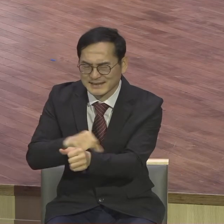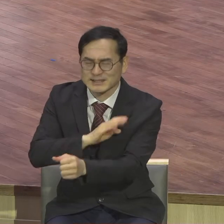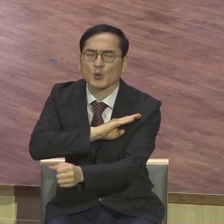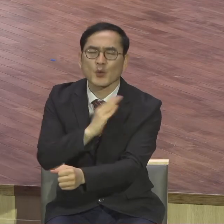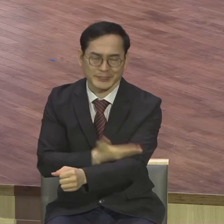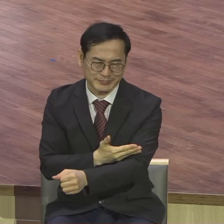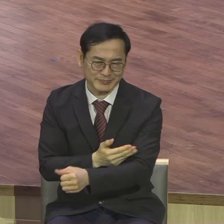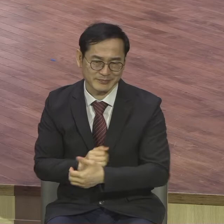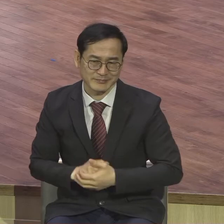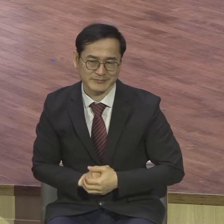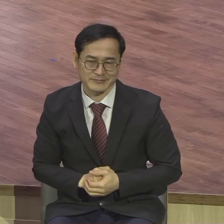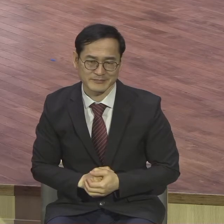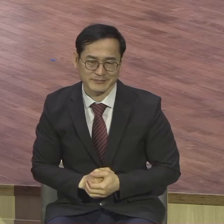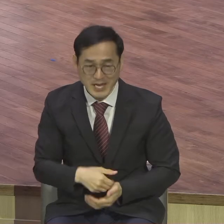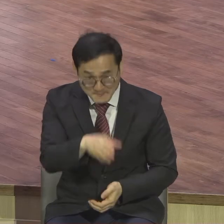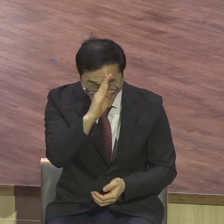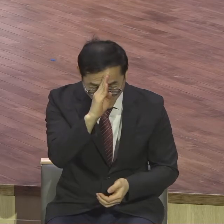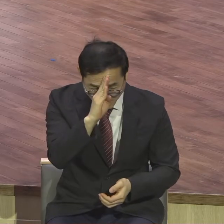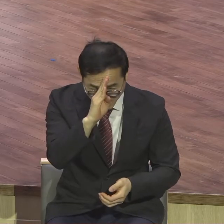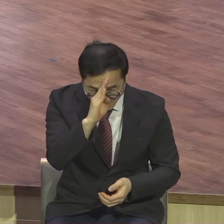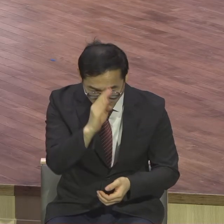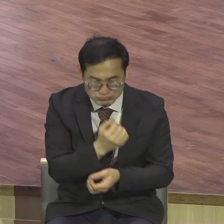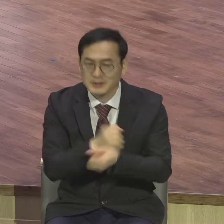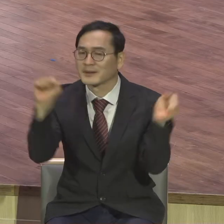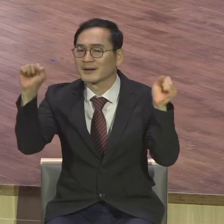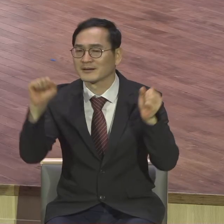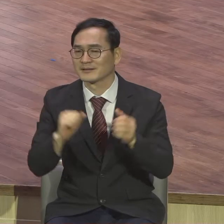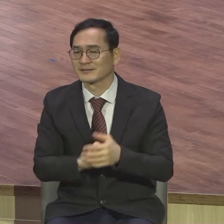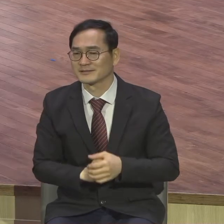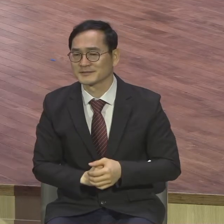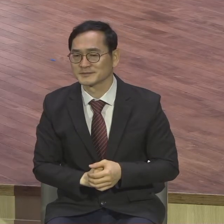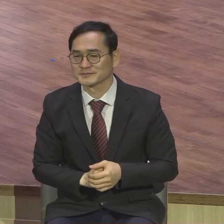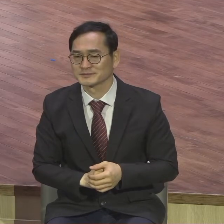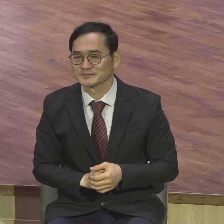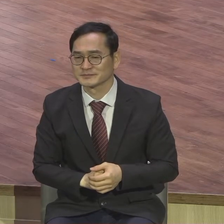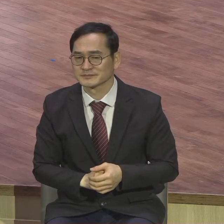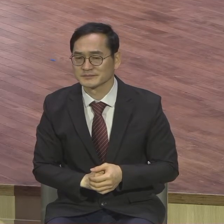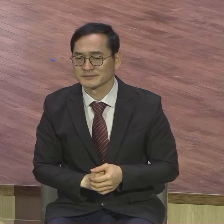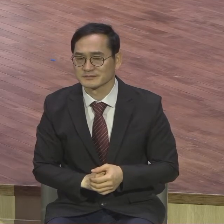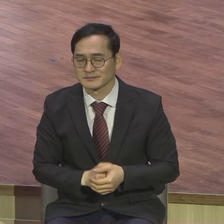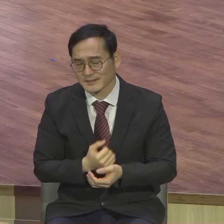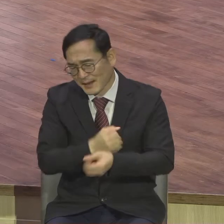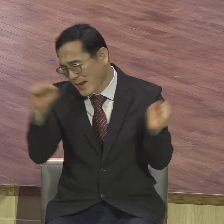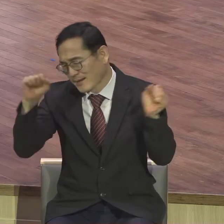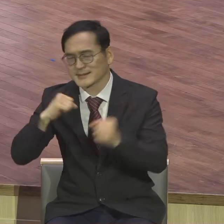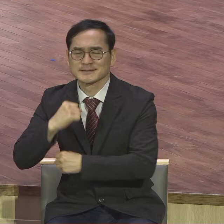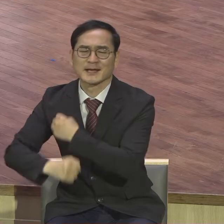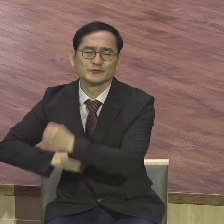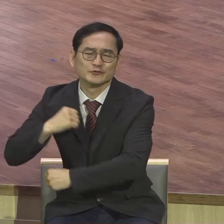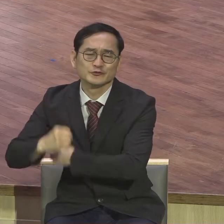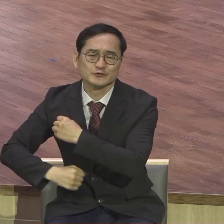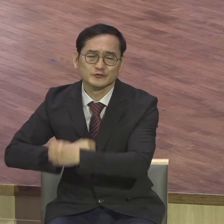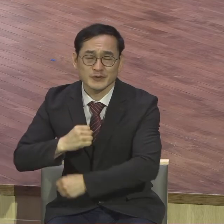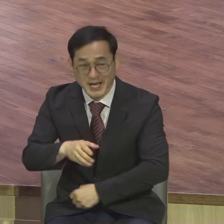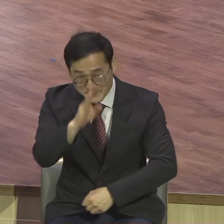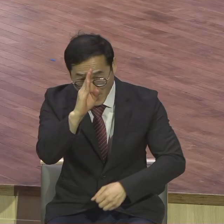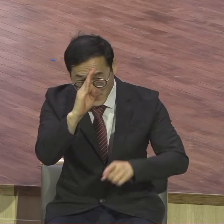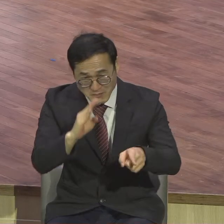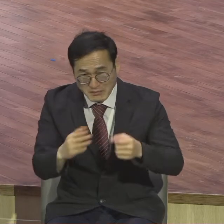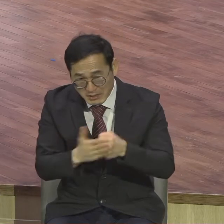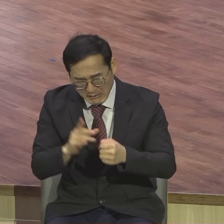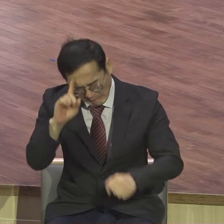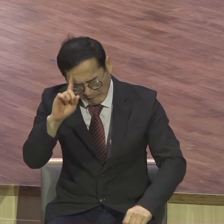질병에서부터 자유, 왜 죽음에 자유한데 뭐 질병에까지 그 뭐, 어? 그게 뭐 중요하냐고요. 그게 잡힐